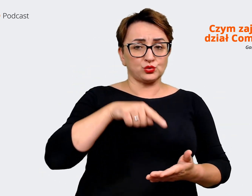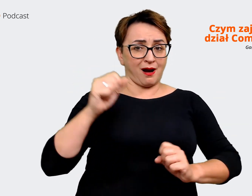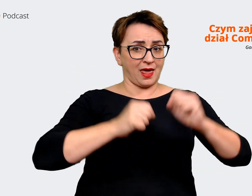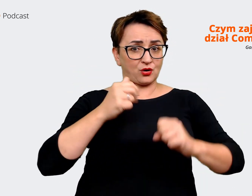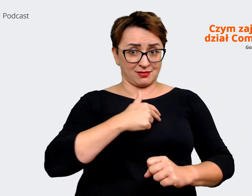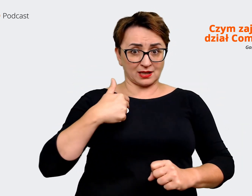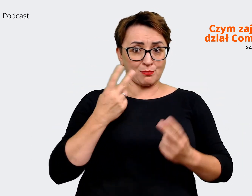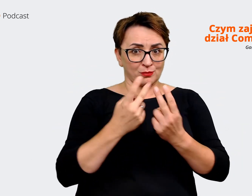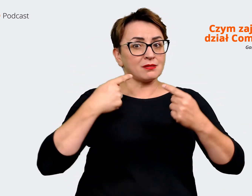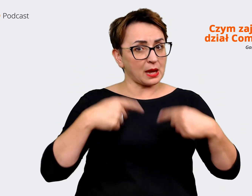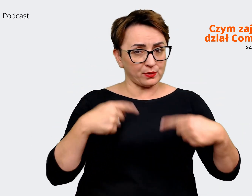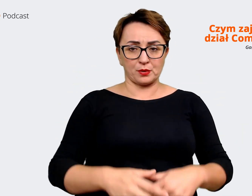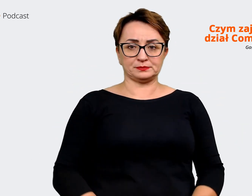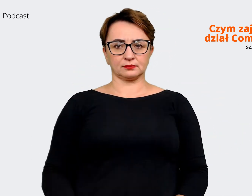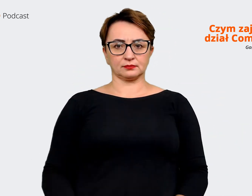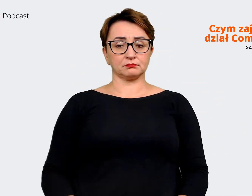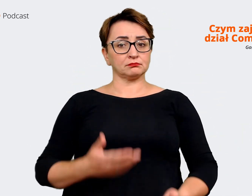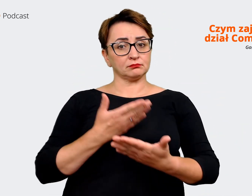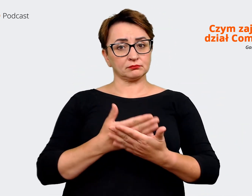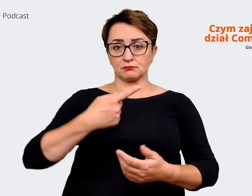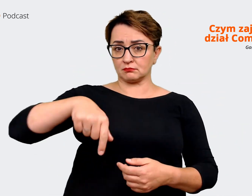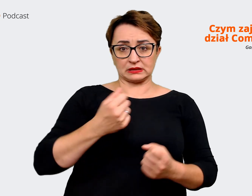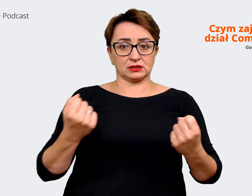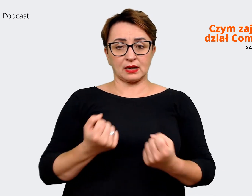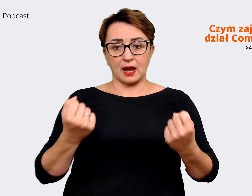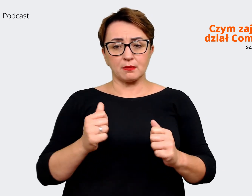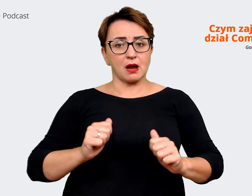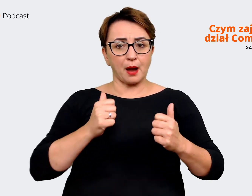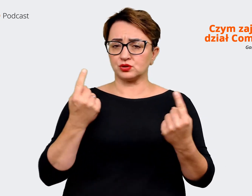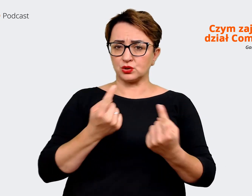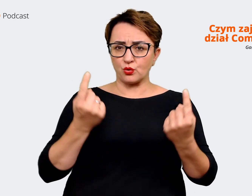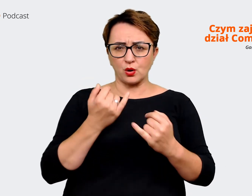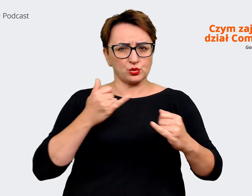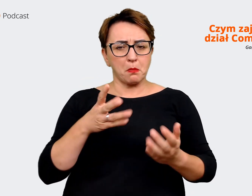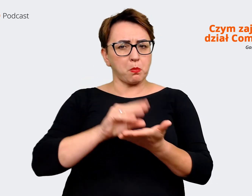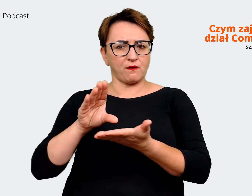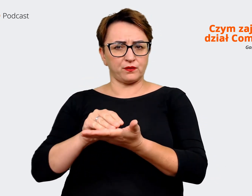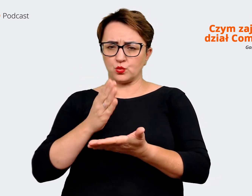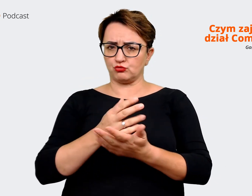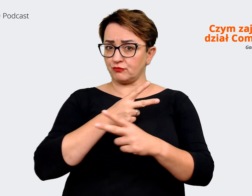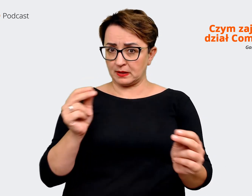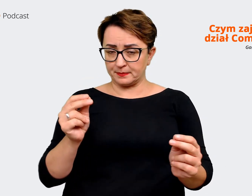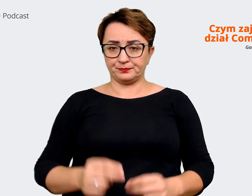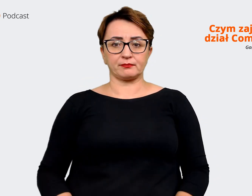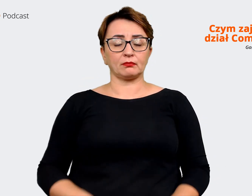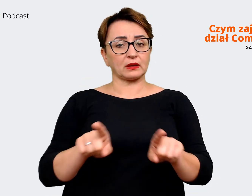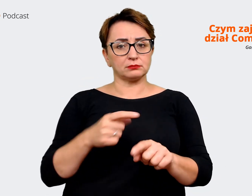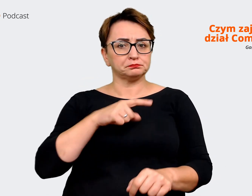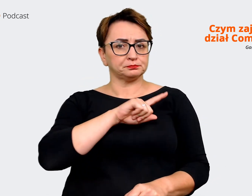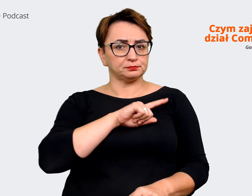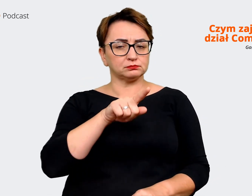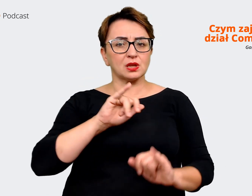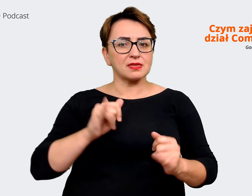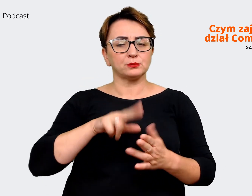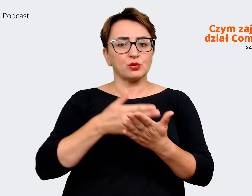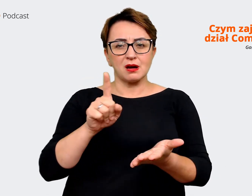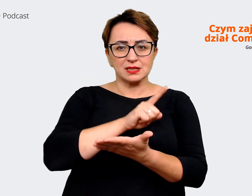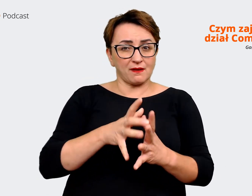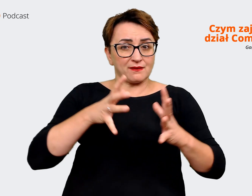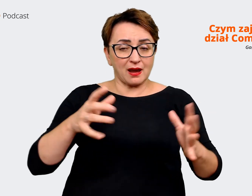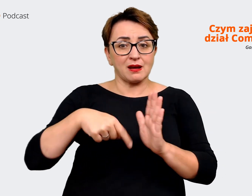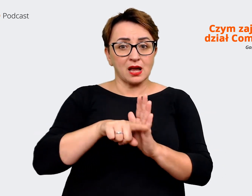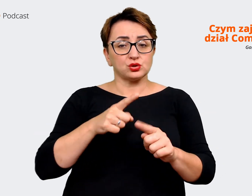takiego działu w Allegro nie było, więc staramy się, żeby pewne sytuacje się nie powtórzyły i mitygujemy